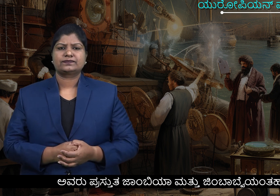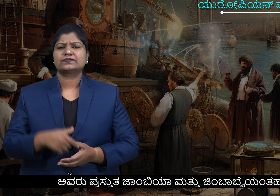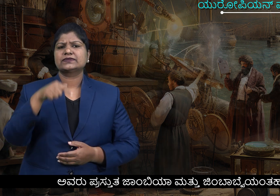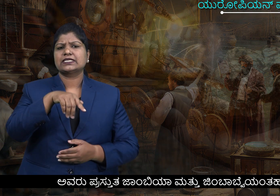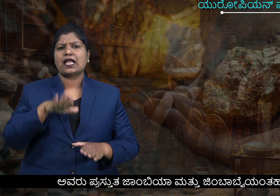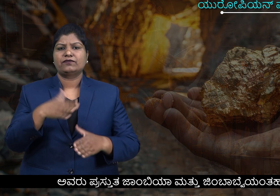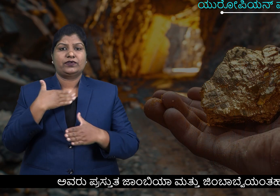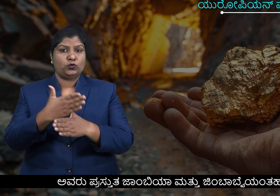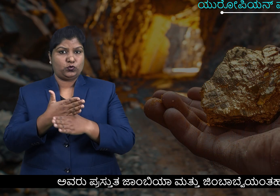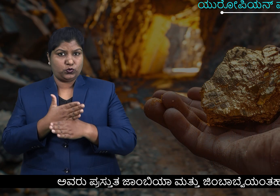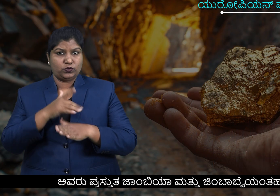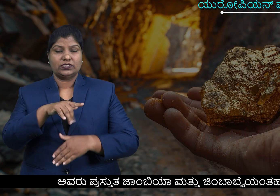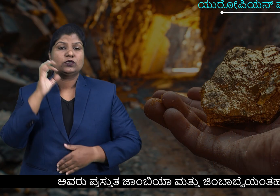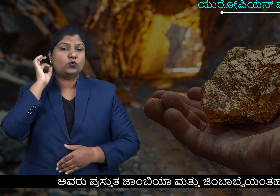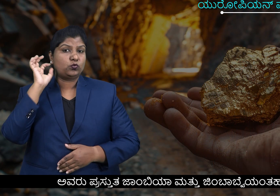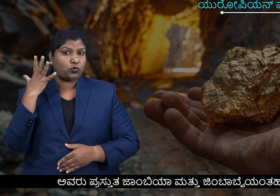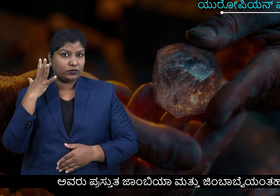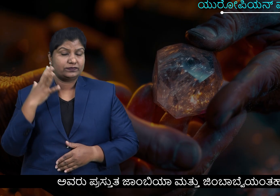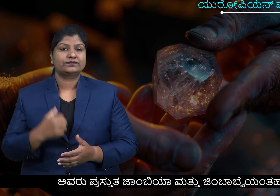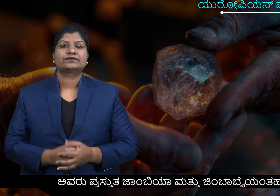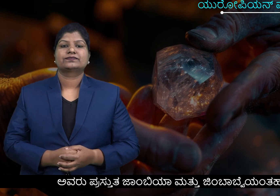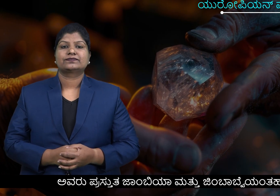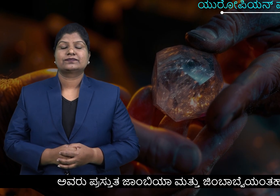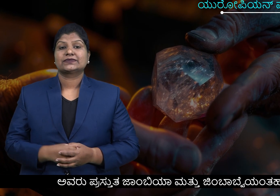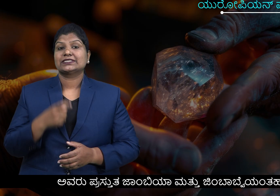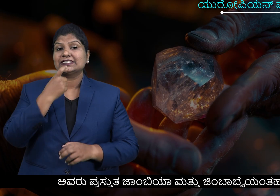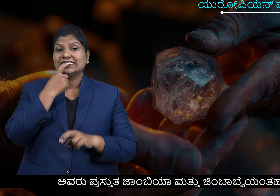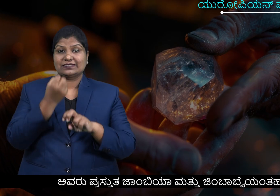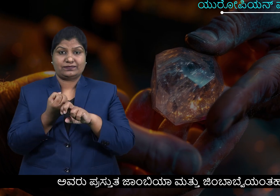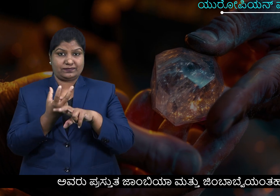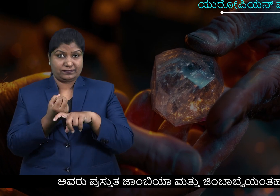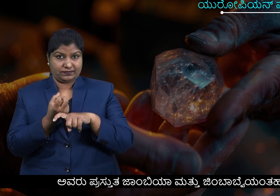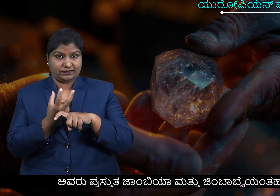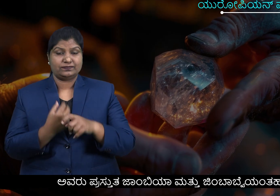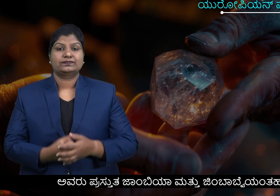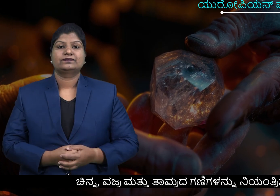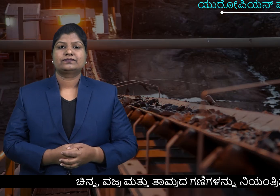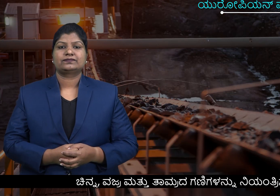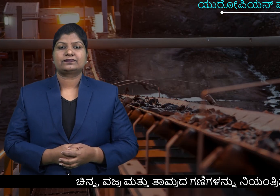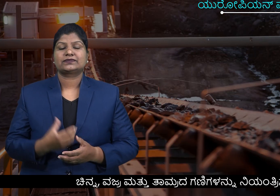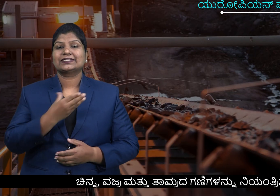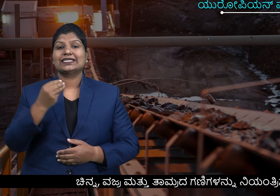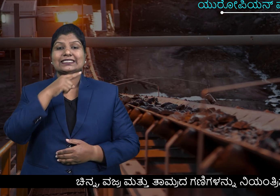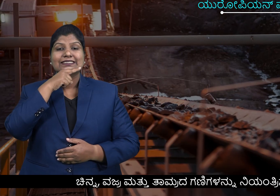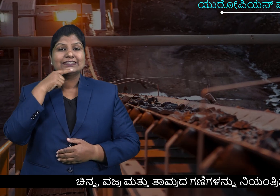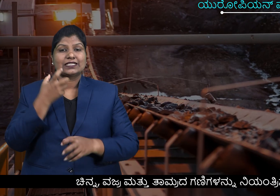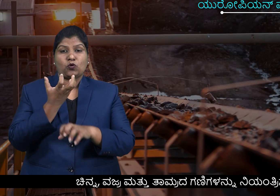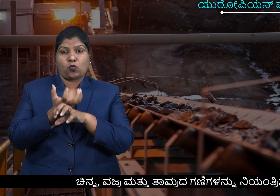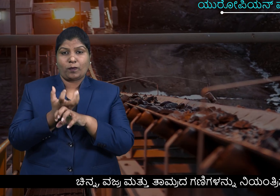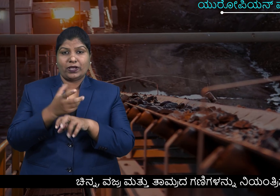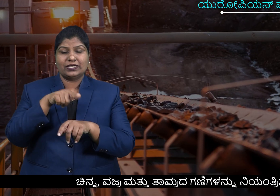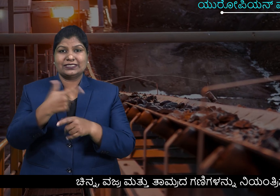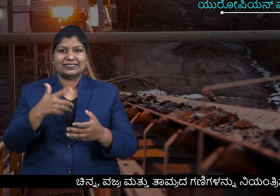ಅವರು ಪ್ರಸ್ತುತ ಜಾಂಬಿಯಾ ಮತ್ತು ಜಿಂಬಾಬ್ವೆಯಂತಹ ದೇಶಗಳಲ್ಲಿ ಚಿನ್ನ, ವಜ್ರ